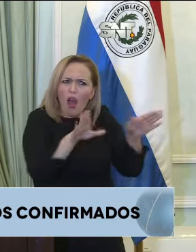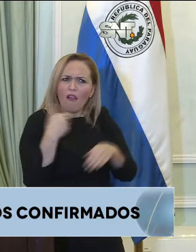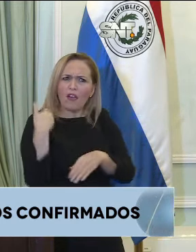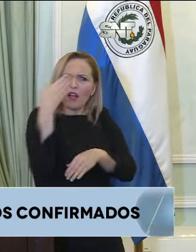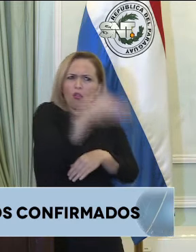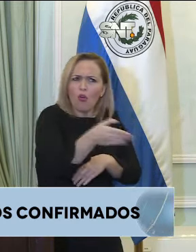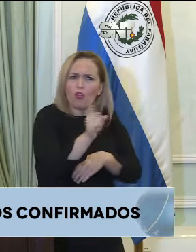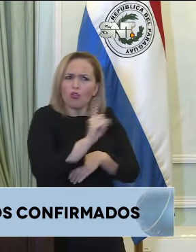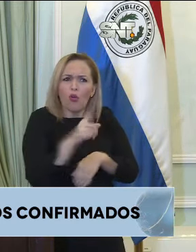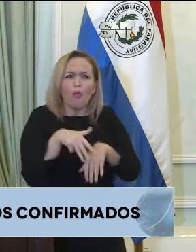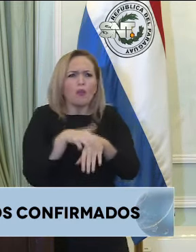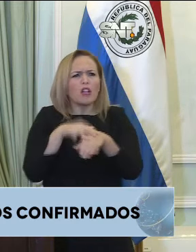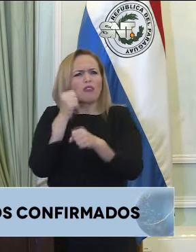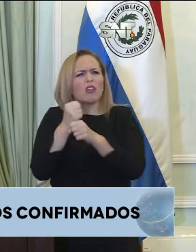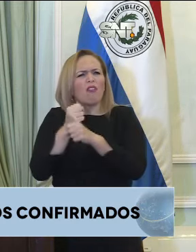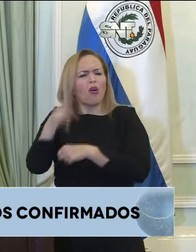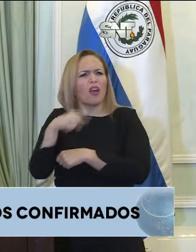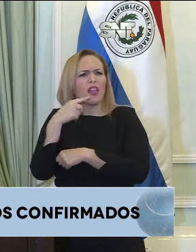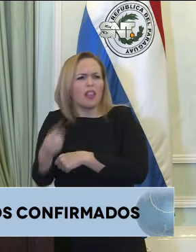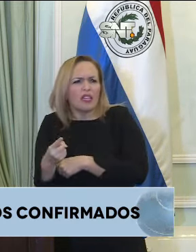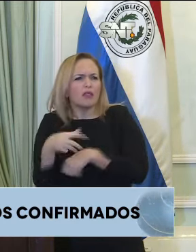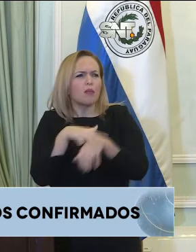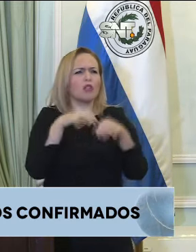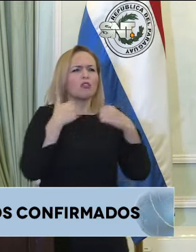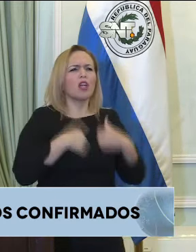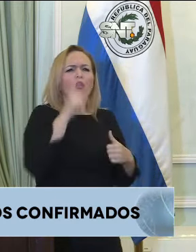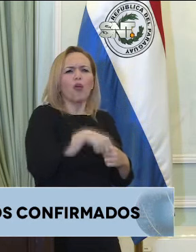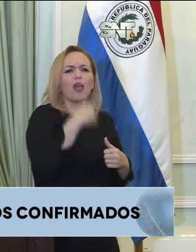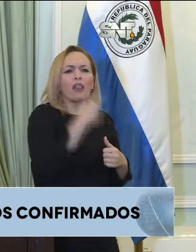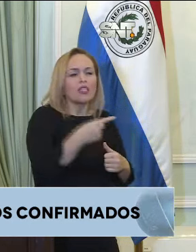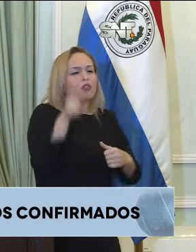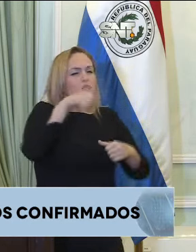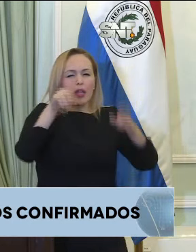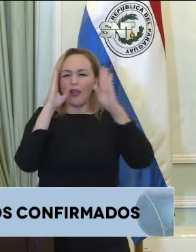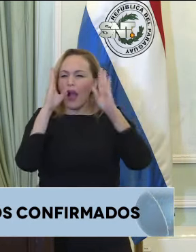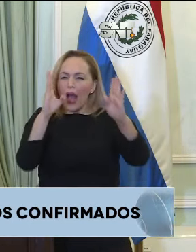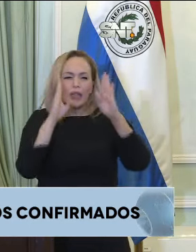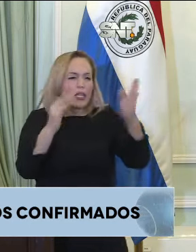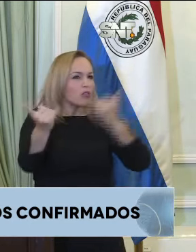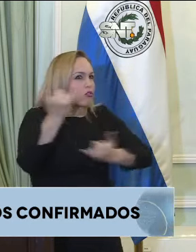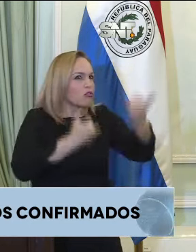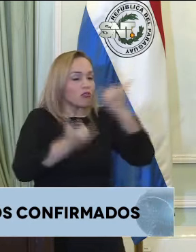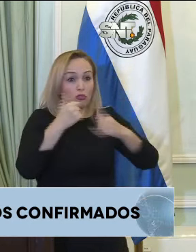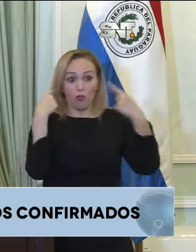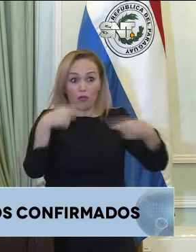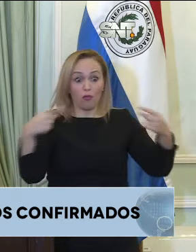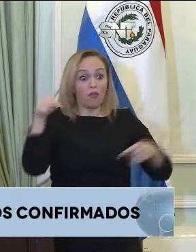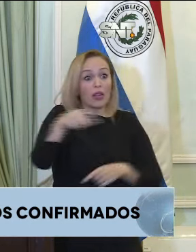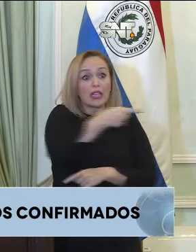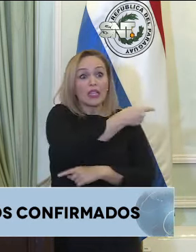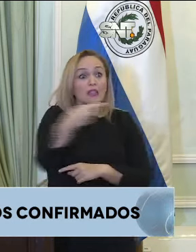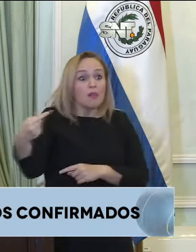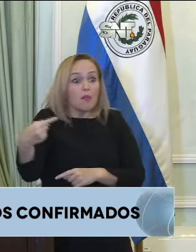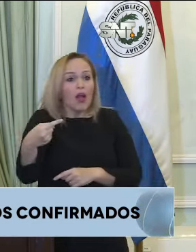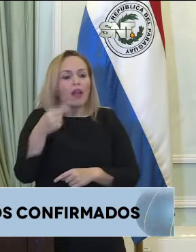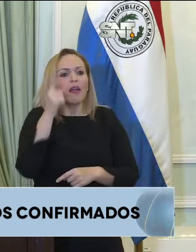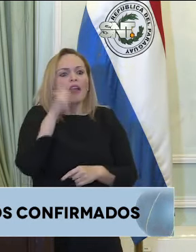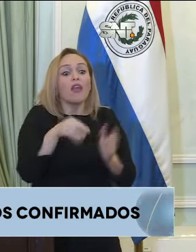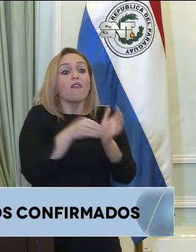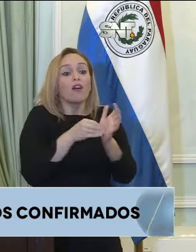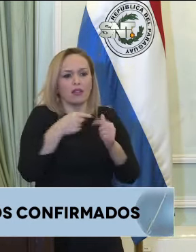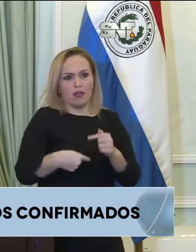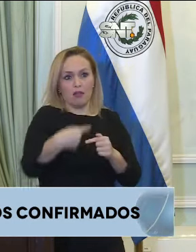que ver con el Ministerio de Trabajo, van a estar comunicándose también. Y así sucesivamente ya, quizás nosotros en la segunda línea, pensando en